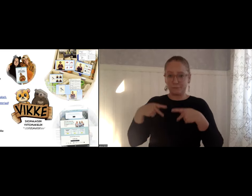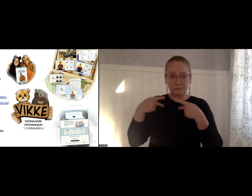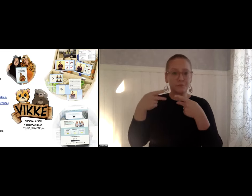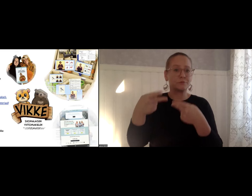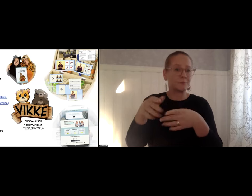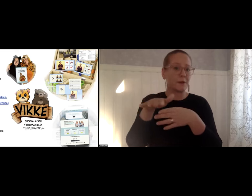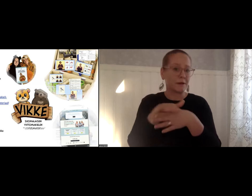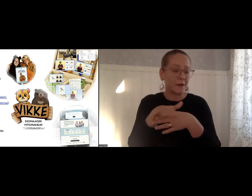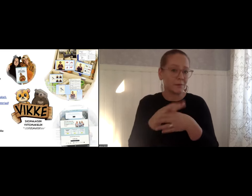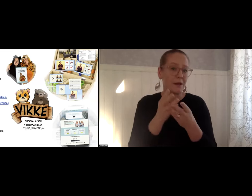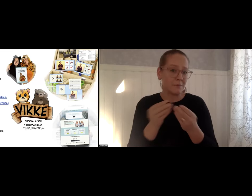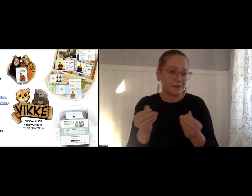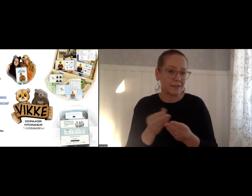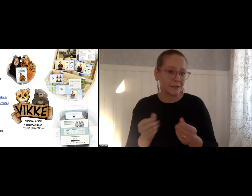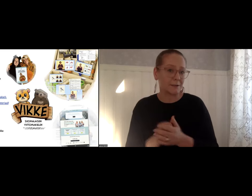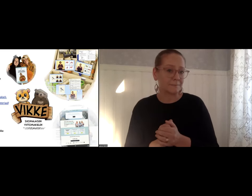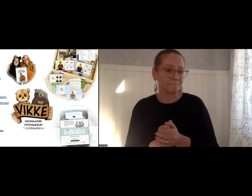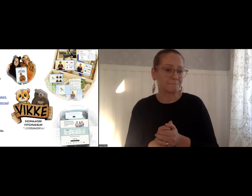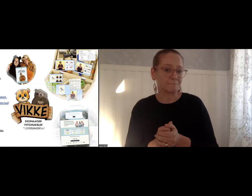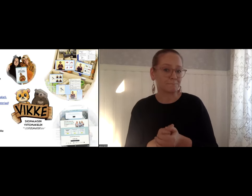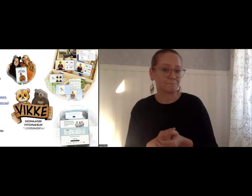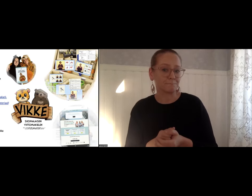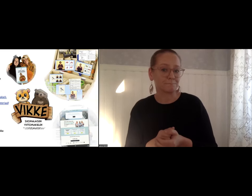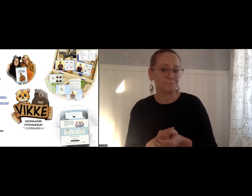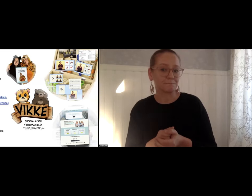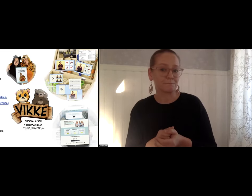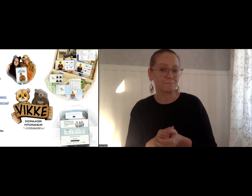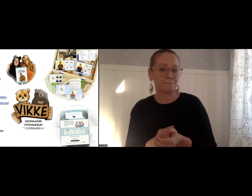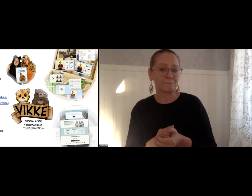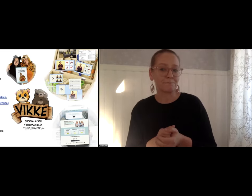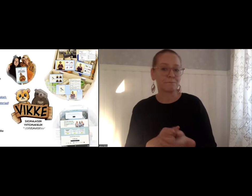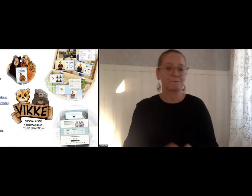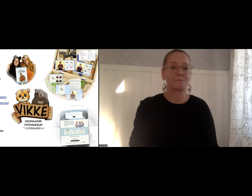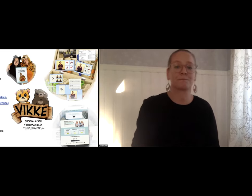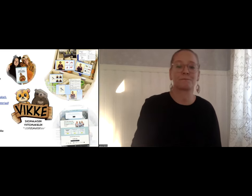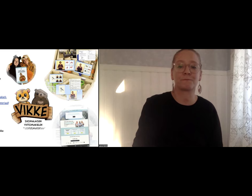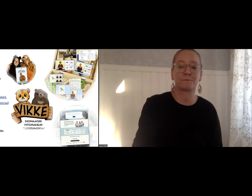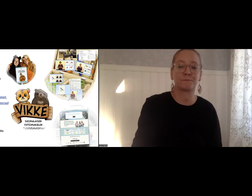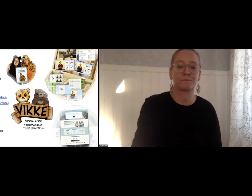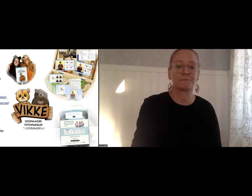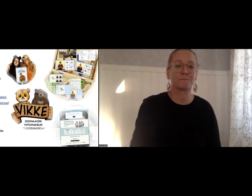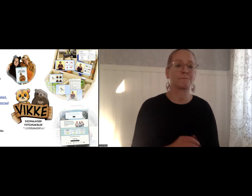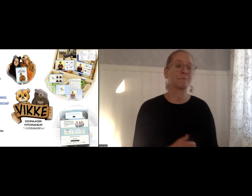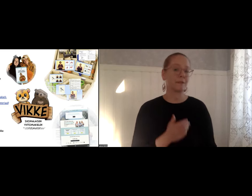tietoisuus tästä materiaalista. Ja osa sitten taas käyttää materiaalia jatkuvasti työssään.